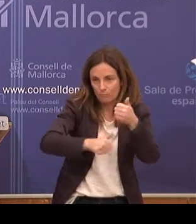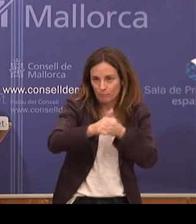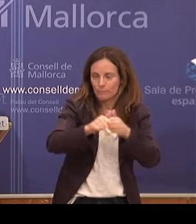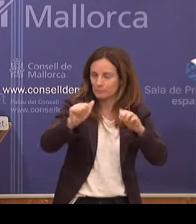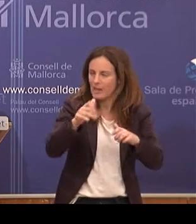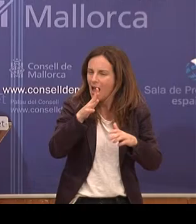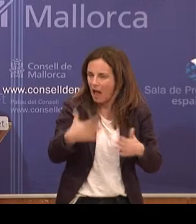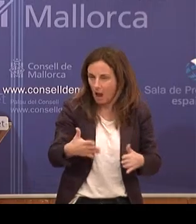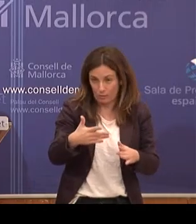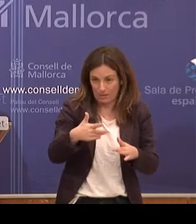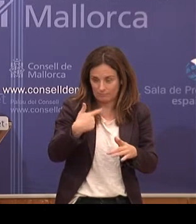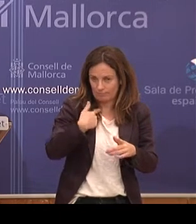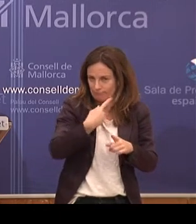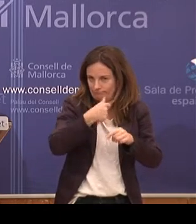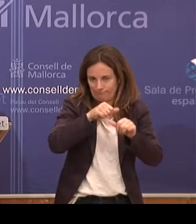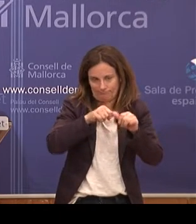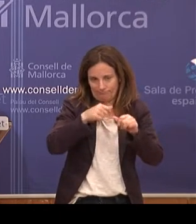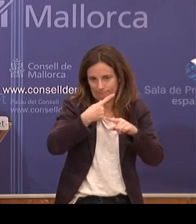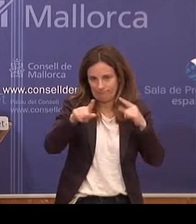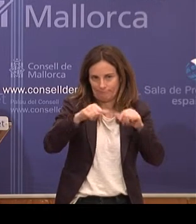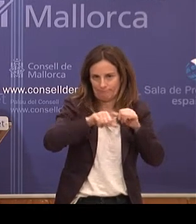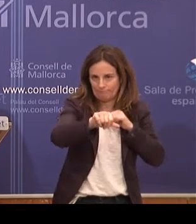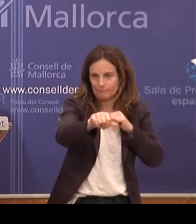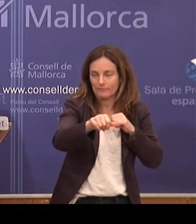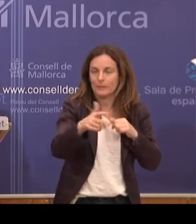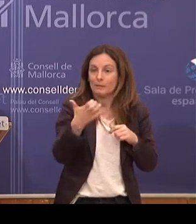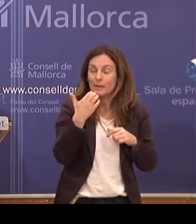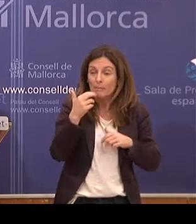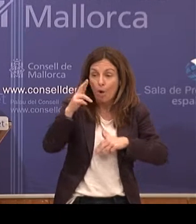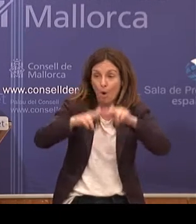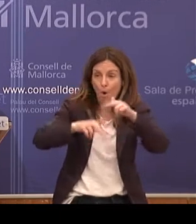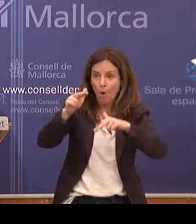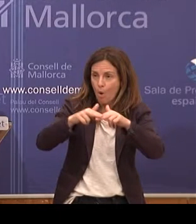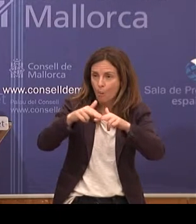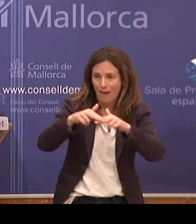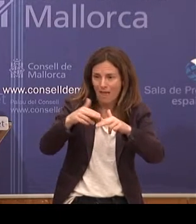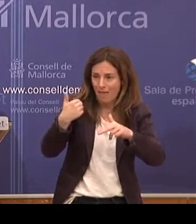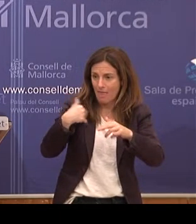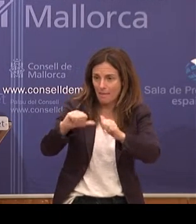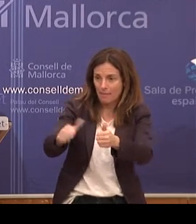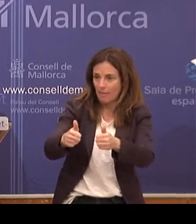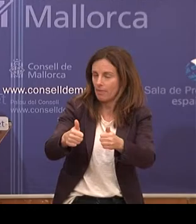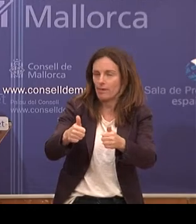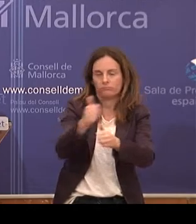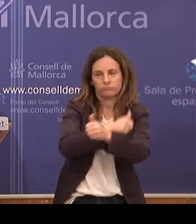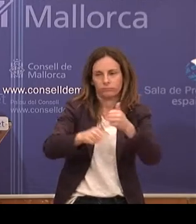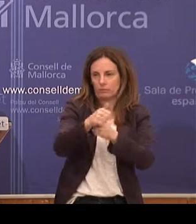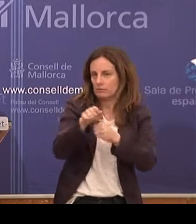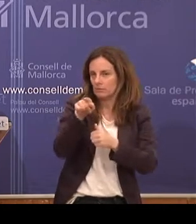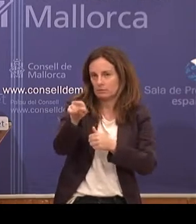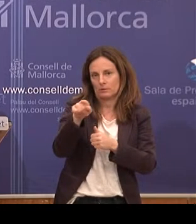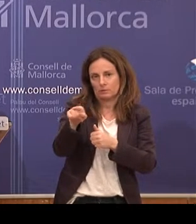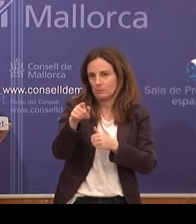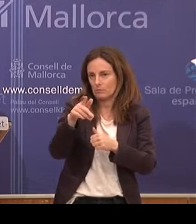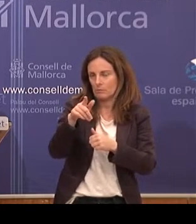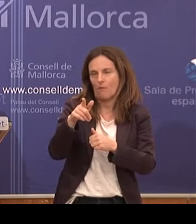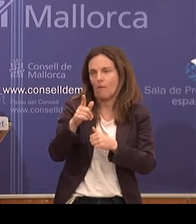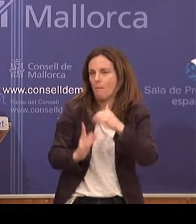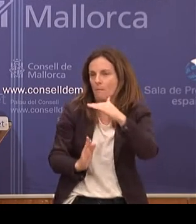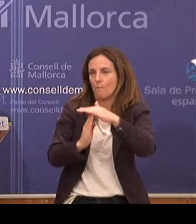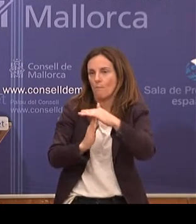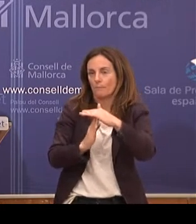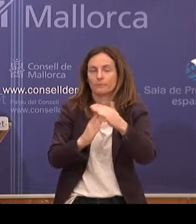que hem posat en marxa per paral·litzar les obres que estan en curs d'execució. Aquí hem de tenir en compte que